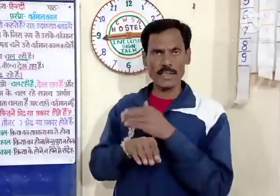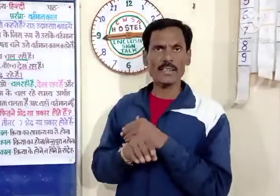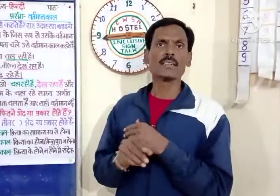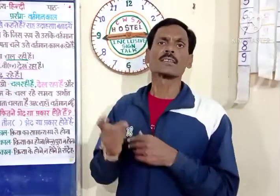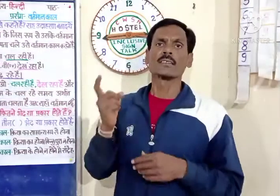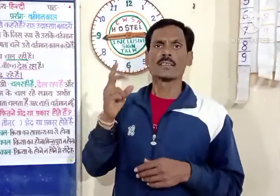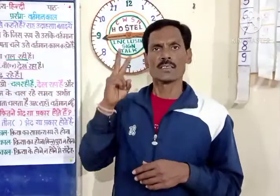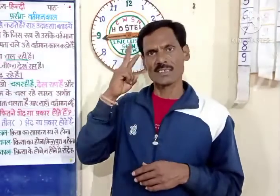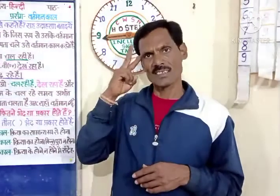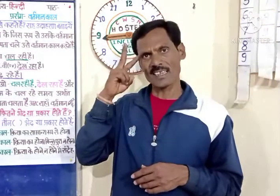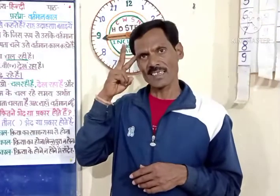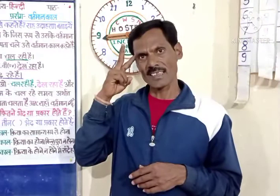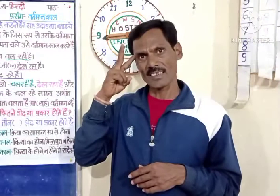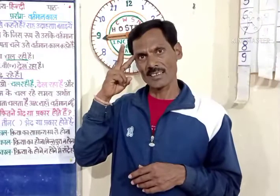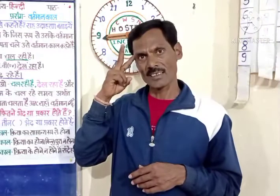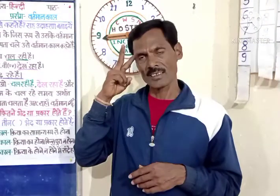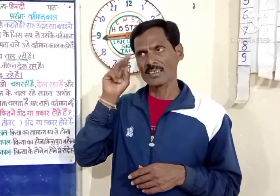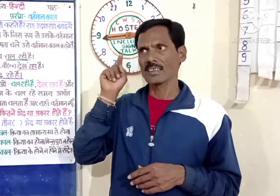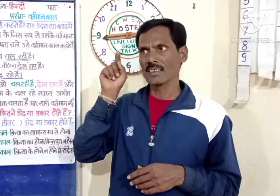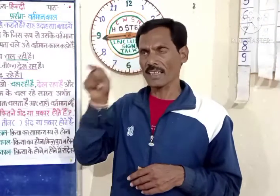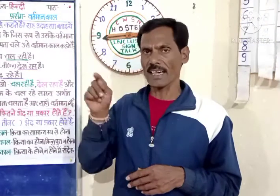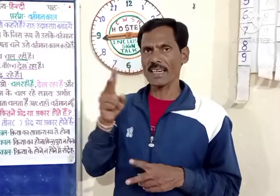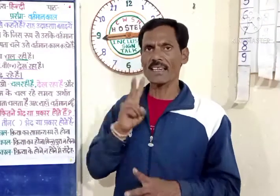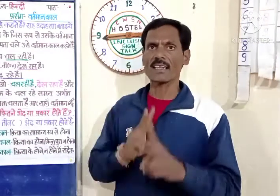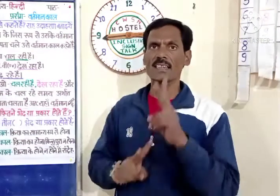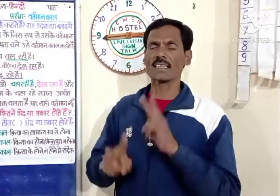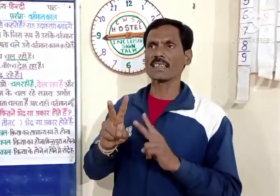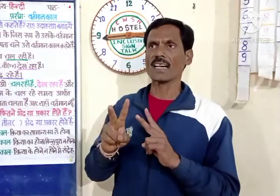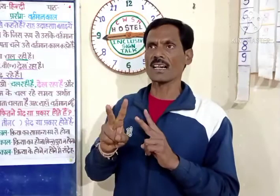में संदेह। यह क्रिया